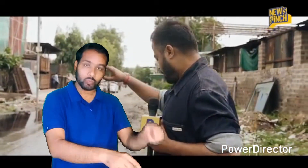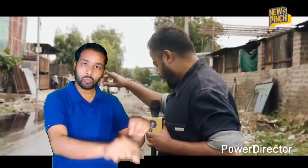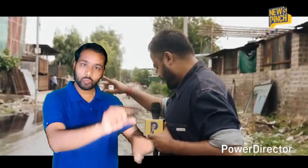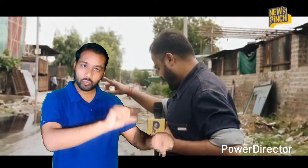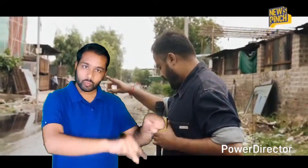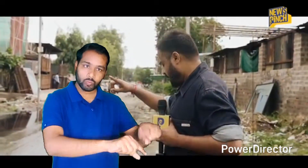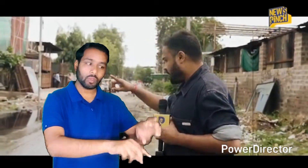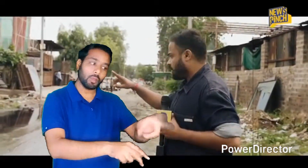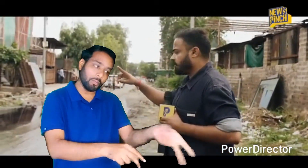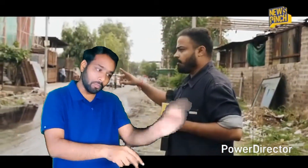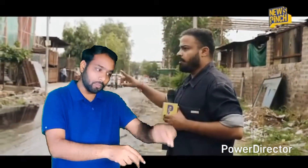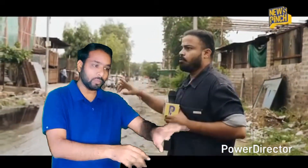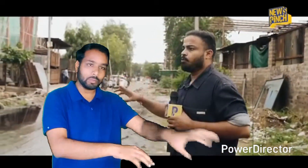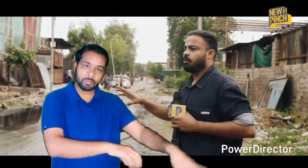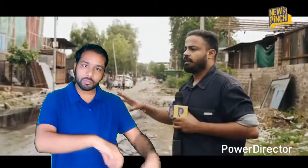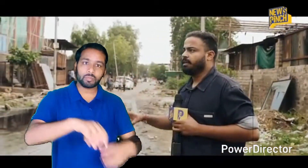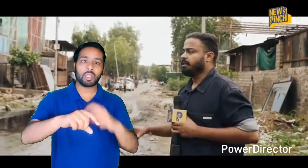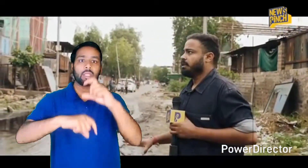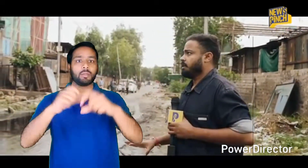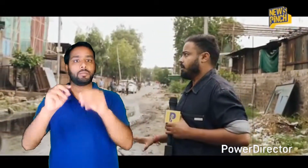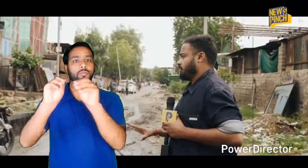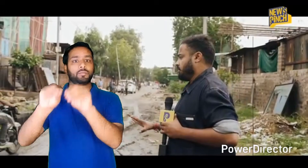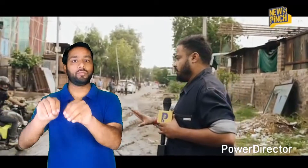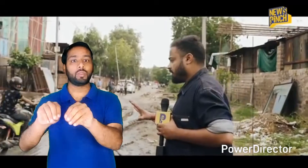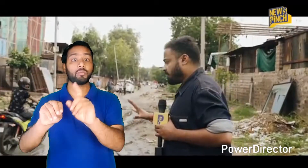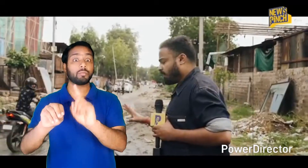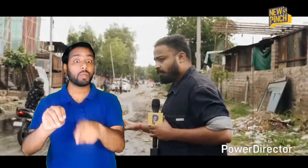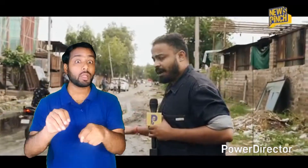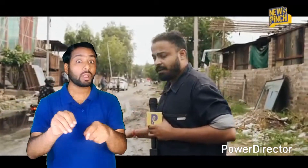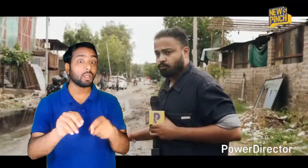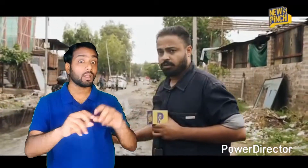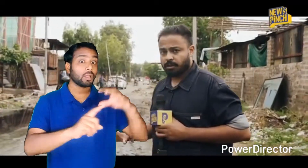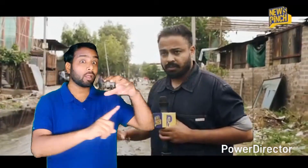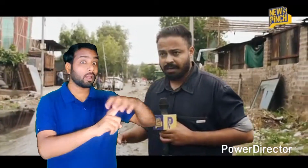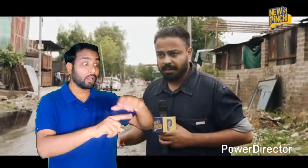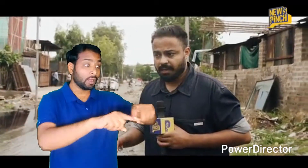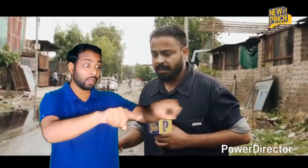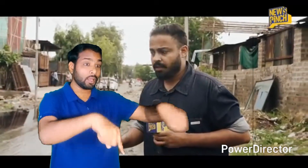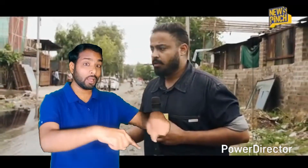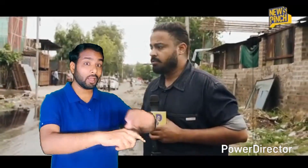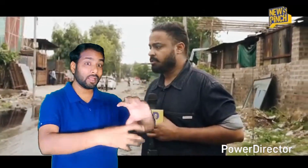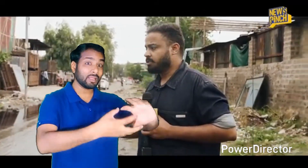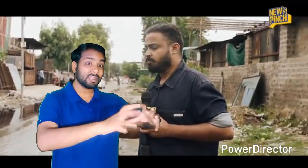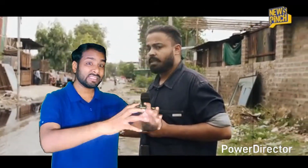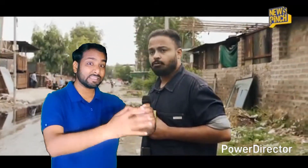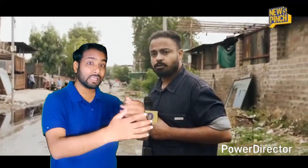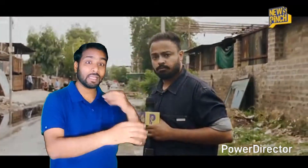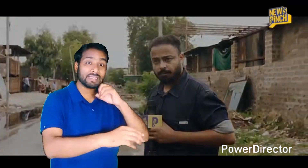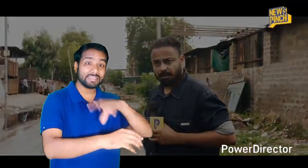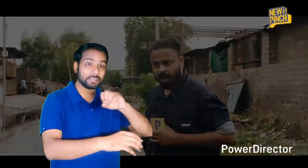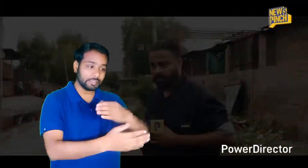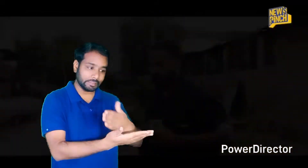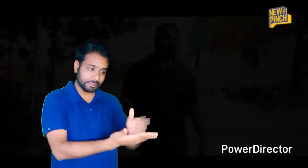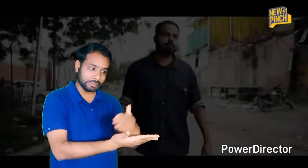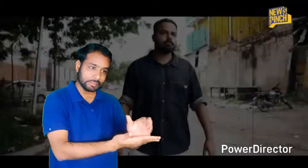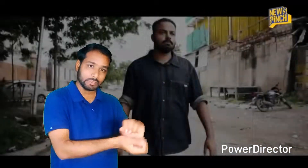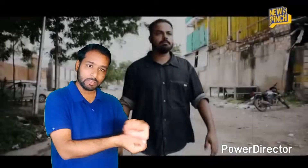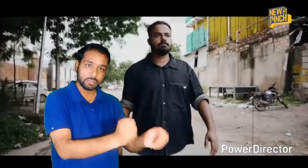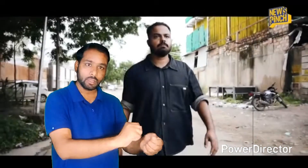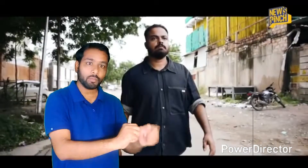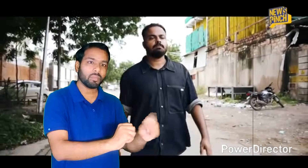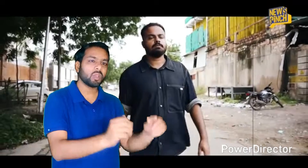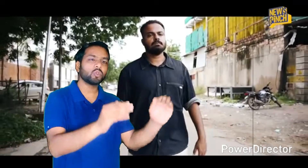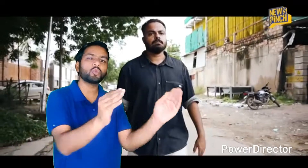वापस भेजेगा इन कंपनियों को। लेकिन ट्रीटमेंट प्लांट की उतनी क्षमता नहीं है, जितनी क्षमता है उस क्षमता पे काम नहीं हो